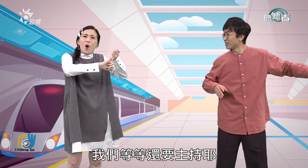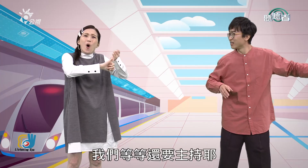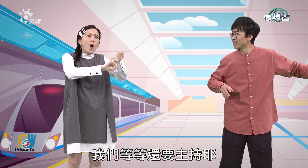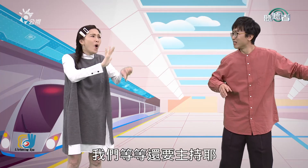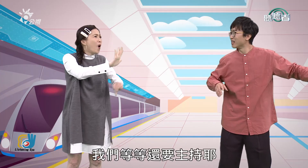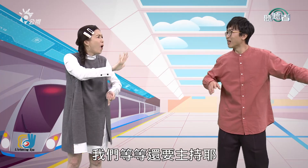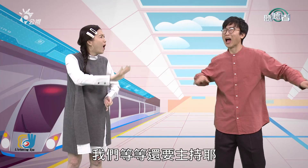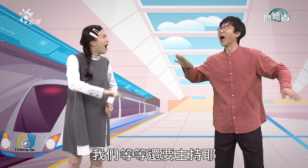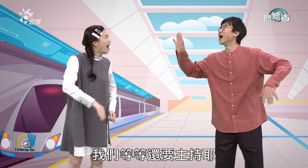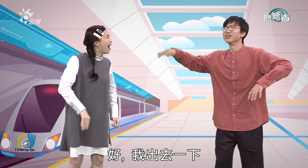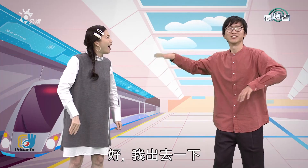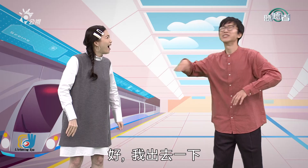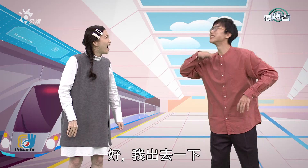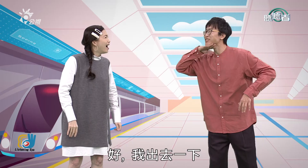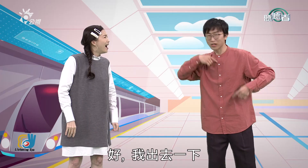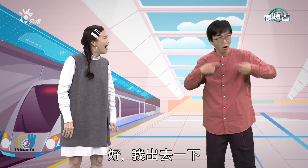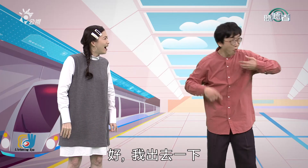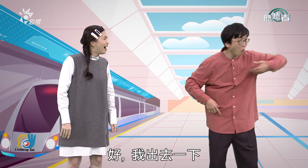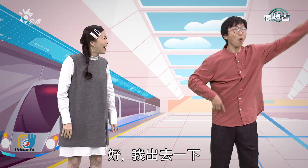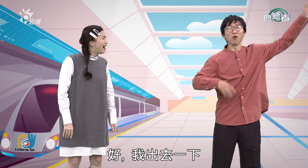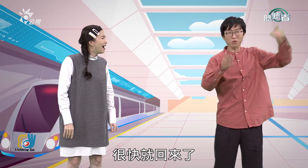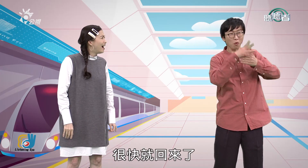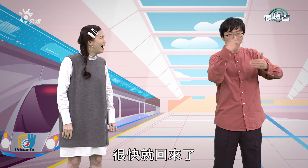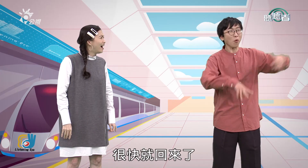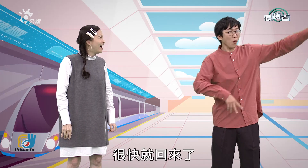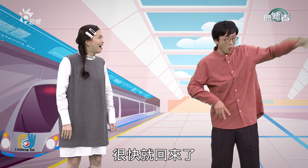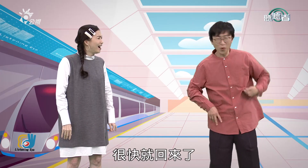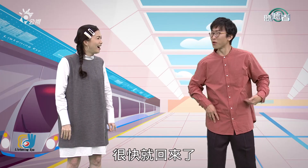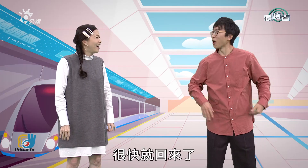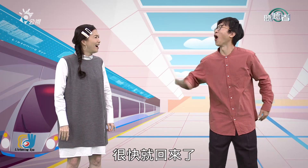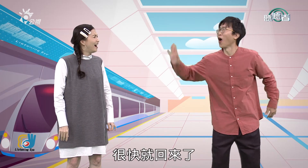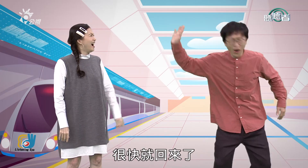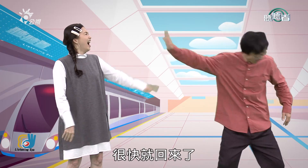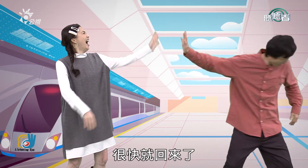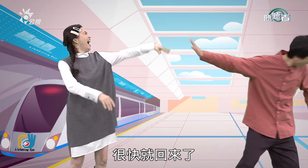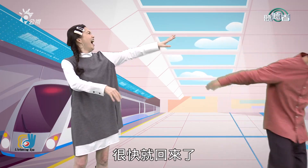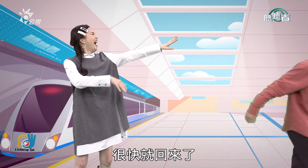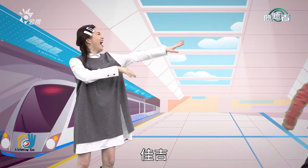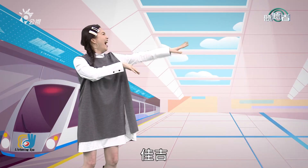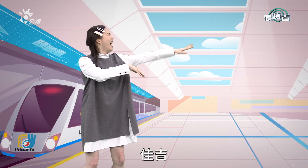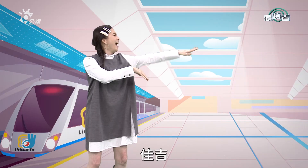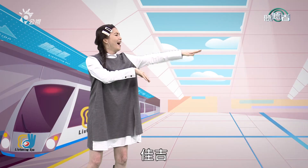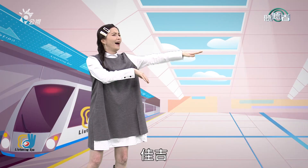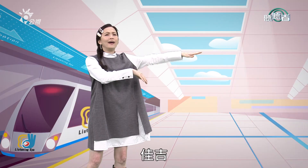们等等还要主持。 好，我出去一下，很快就回来啦。 佳吉，